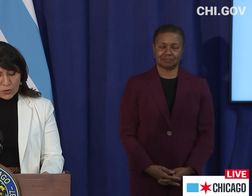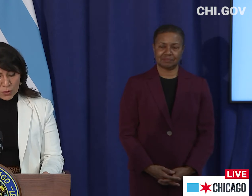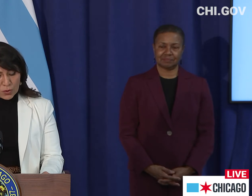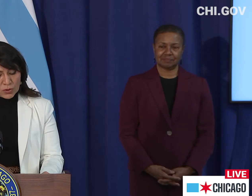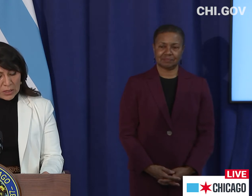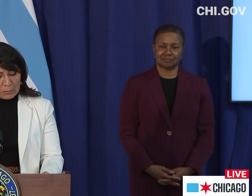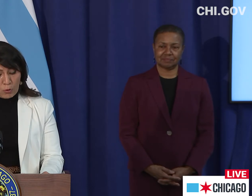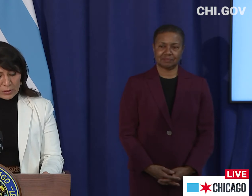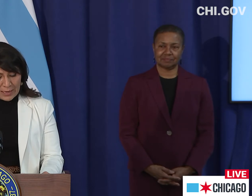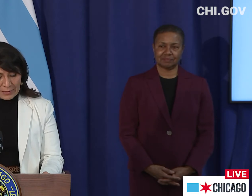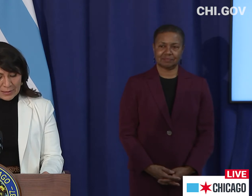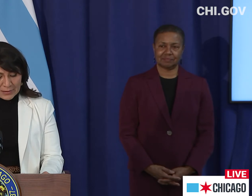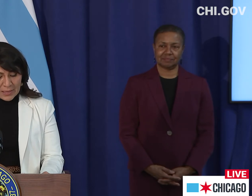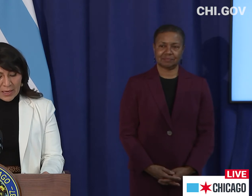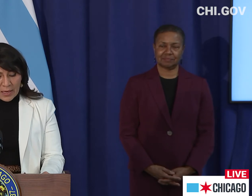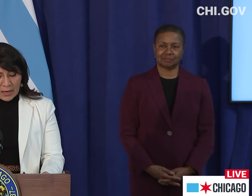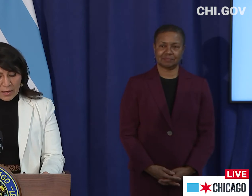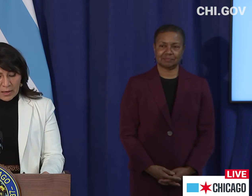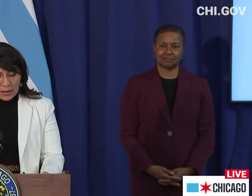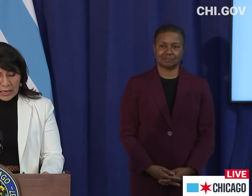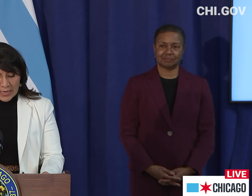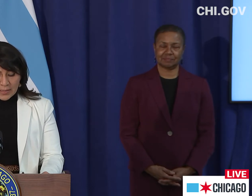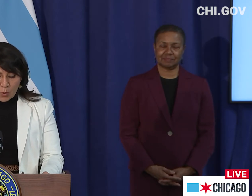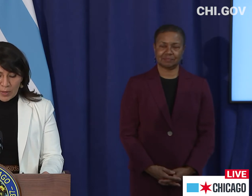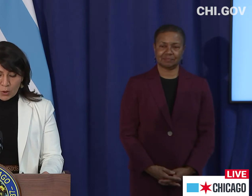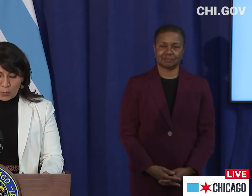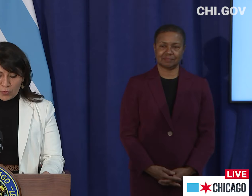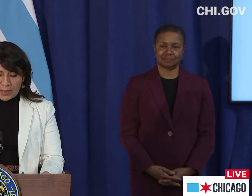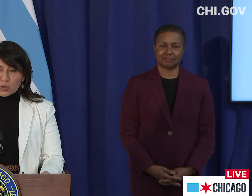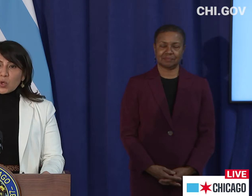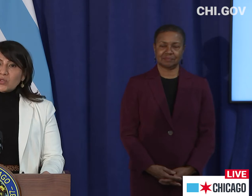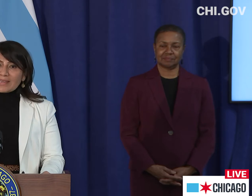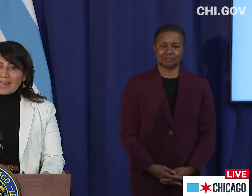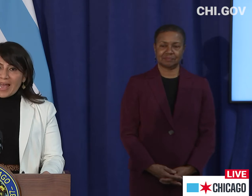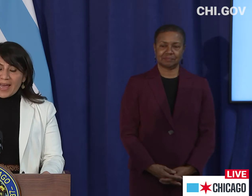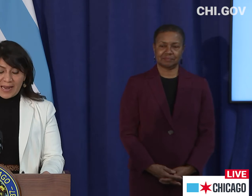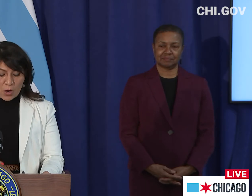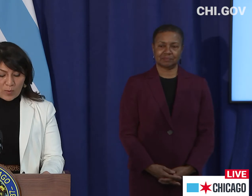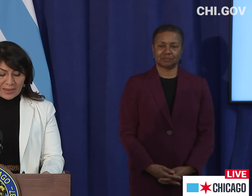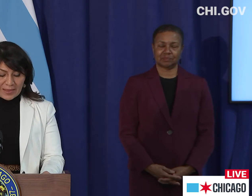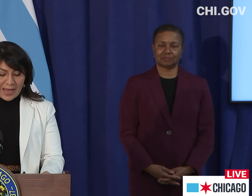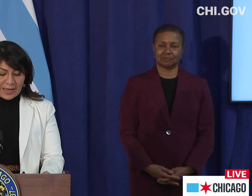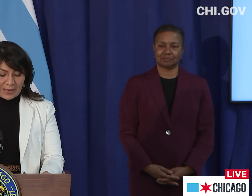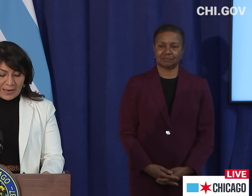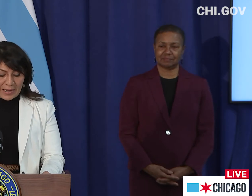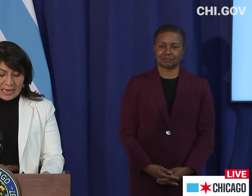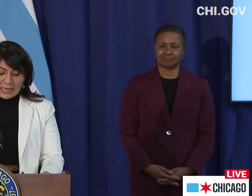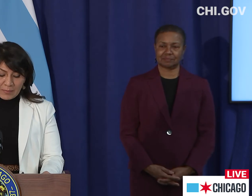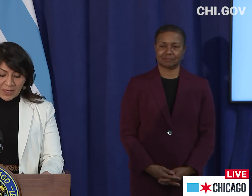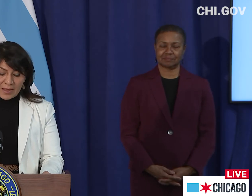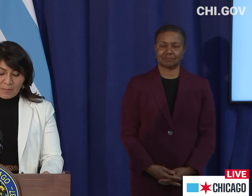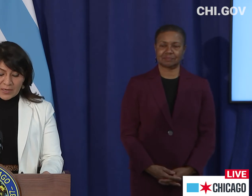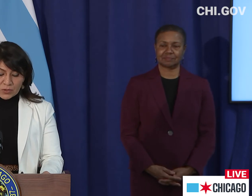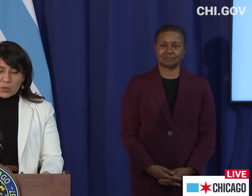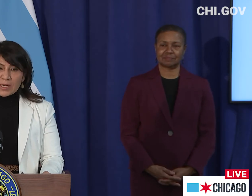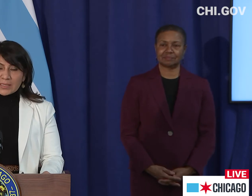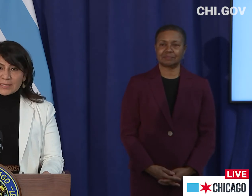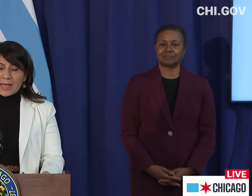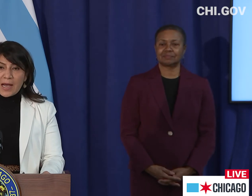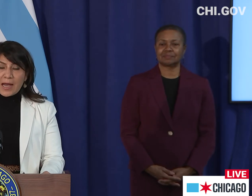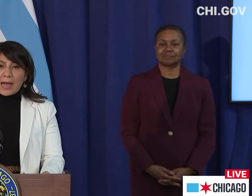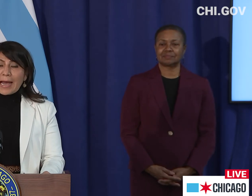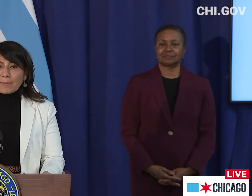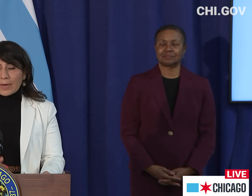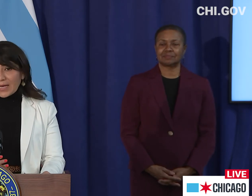elevadoras para nosotros e importantes. En este momento podremos considerar aumentar el límite de